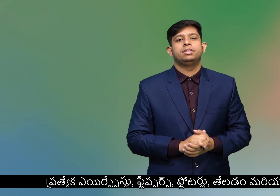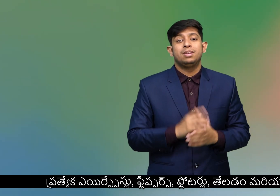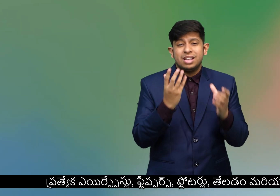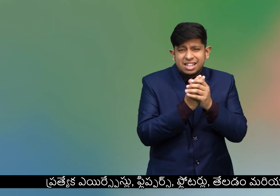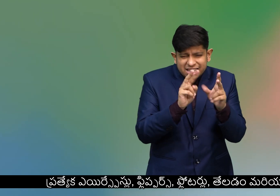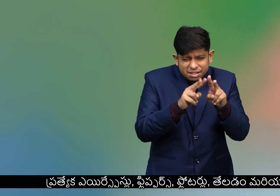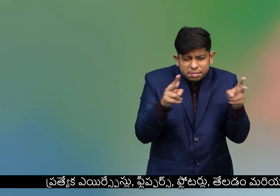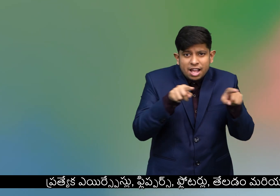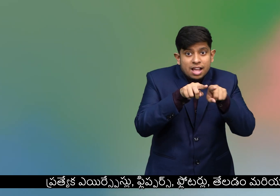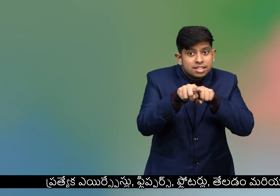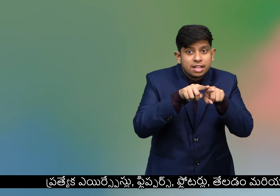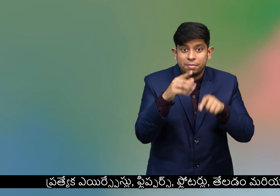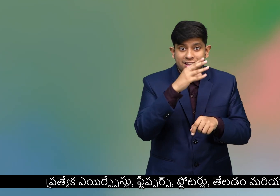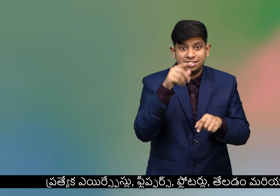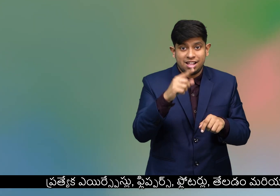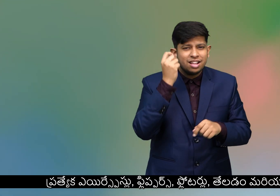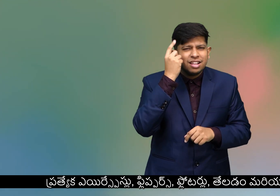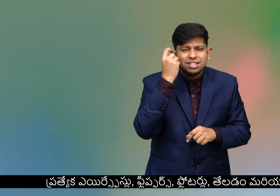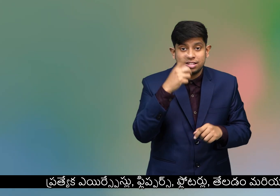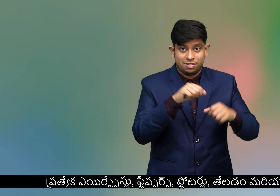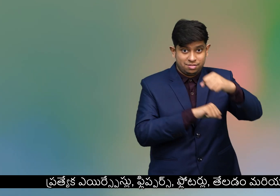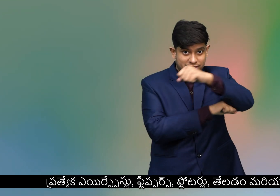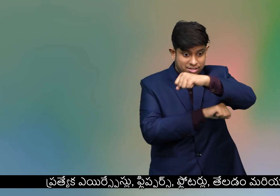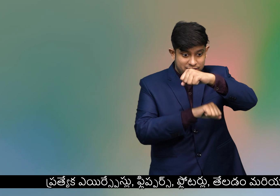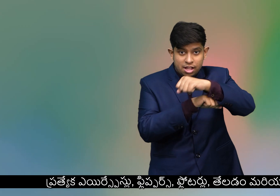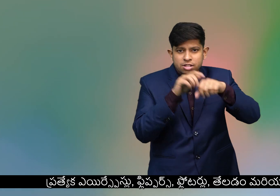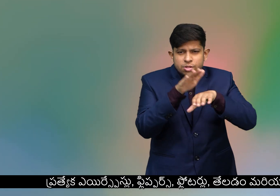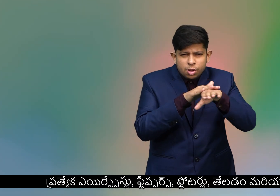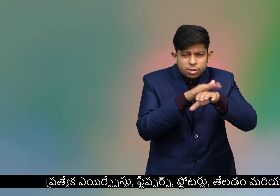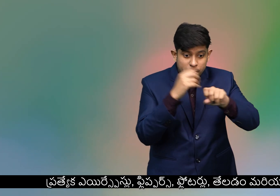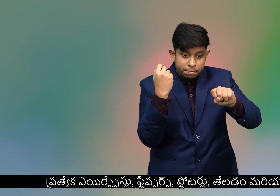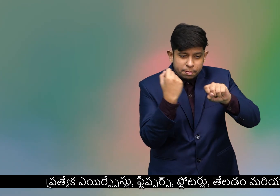ఫ్లిప్పర్స్, ఫ్లోటర్లు, తేలడం మరియు స్విమ్మింగ్